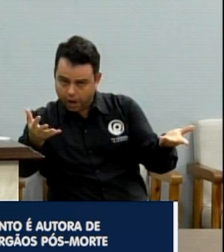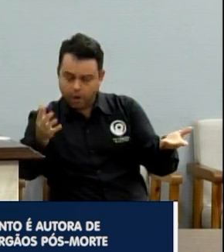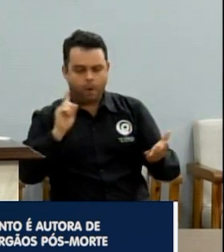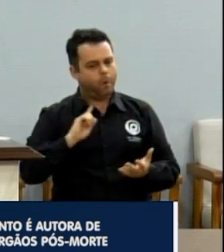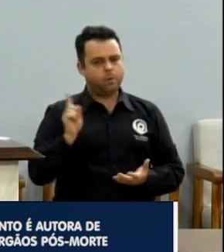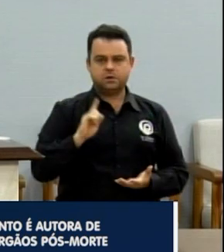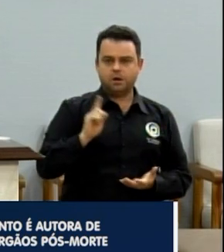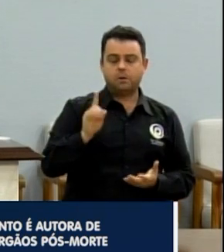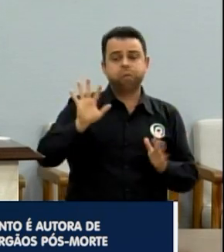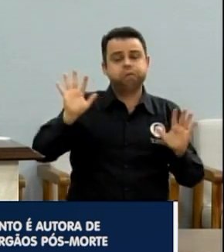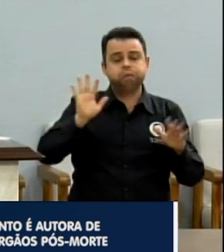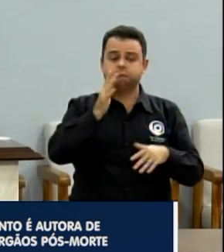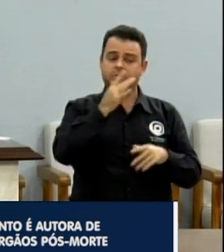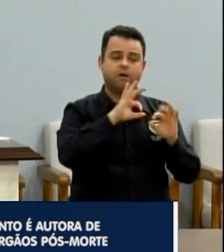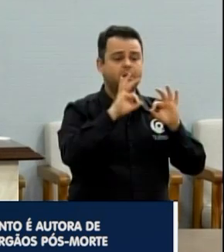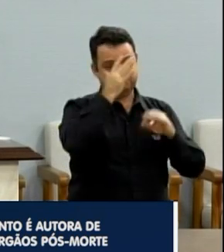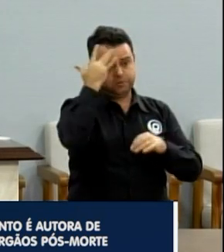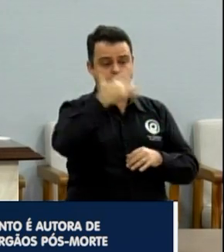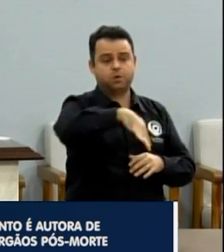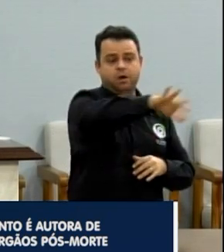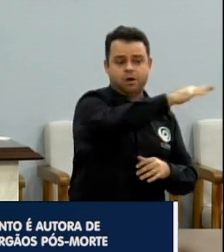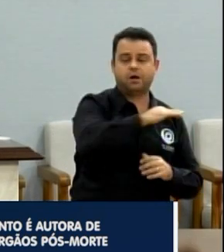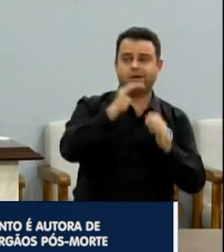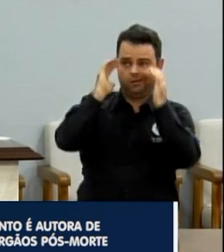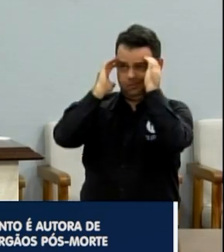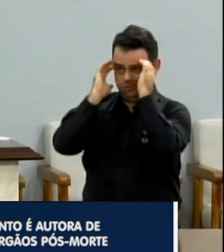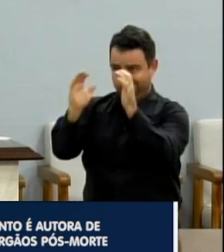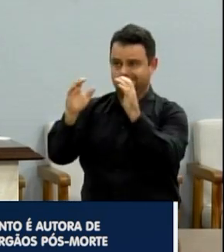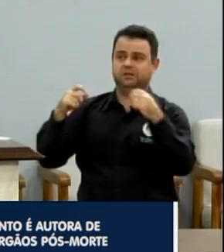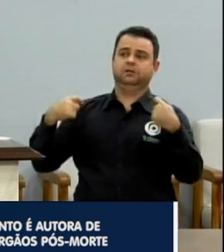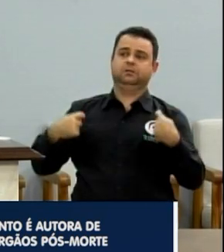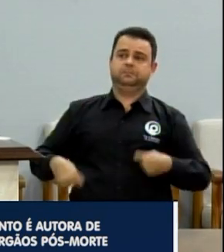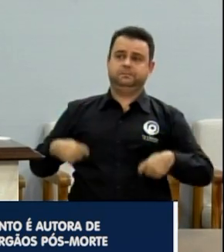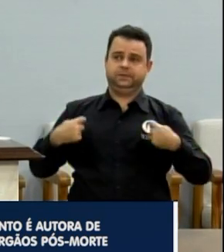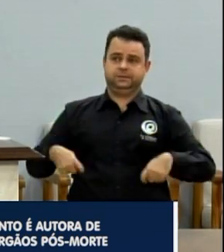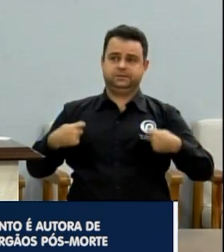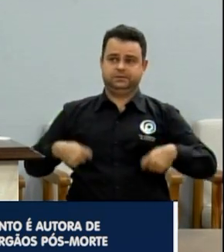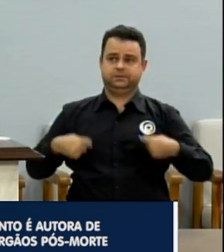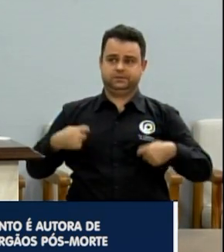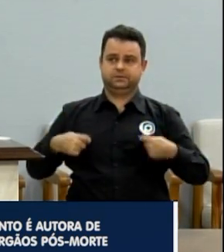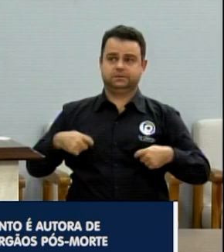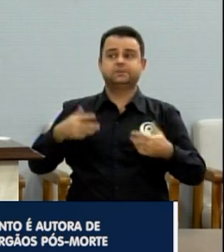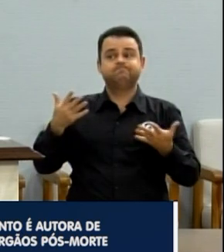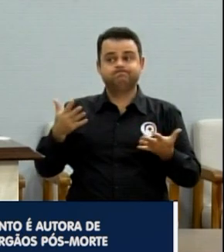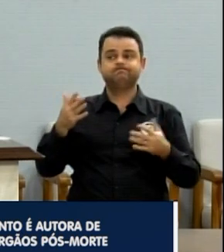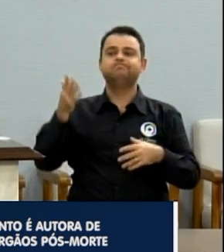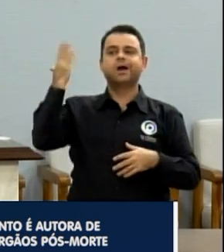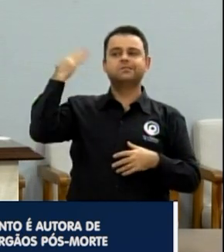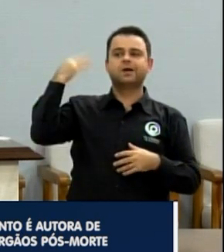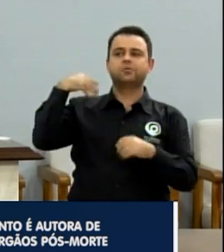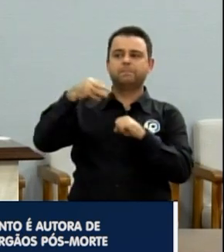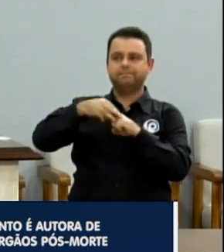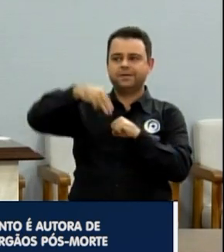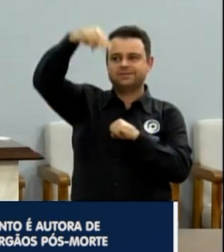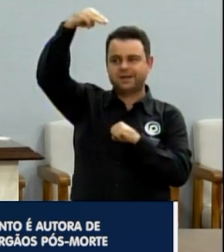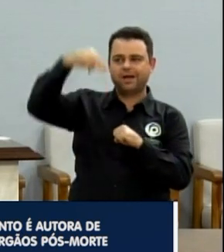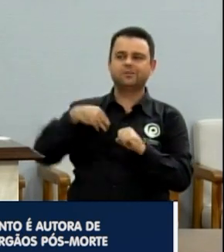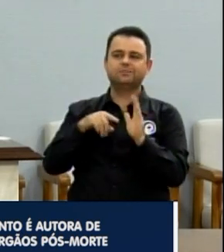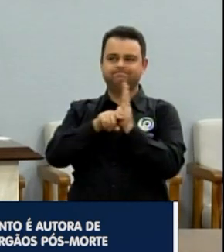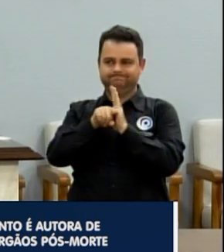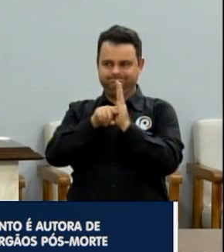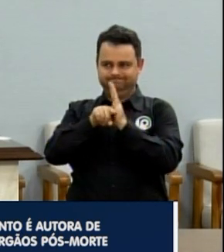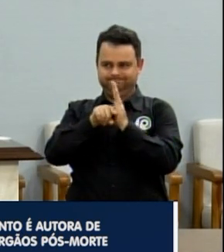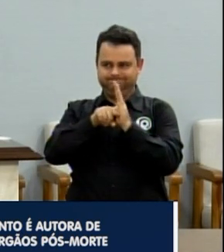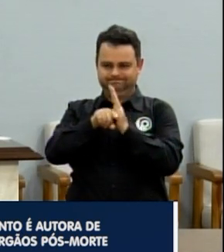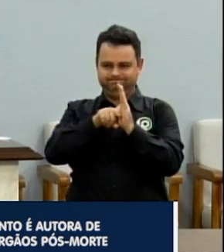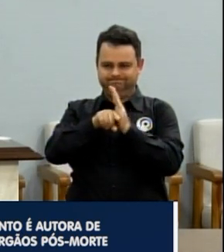após a morte. Por isso, eu escolhi colocar luz nessa temática durante toda a minha pesquisa de mestrado, que resultou nesse meu